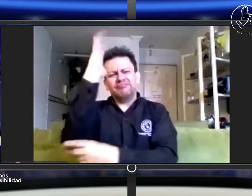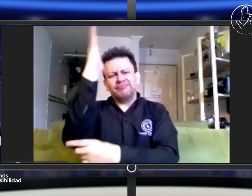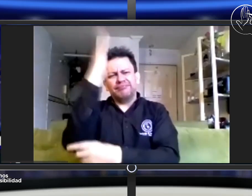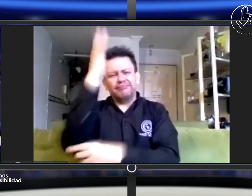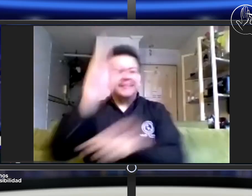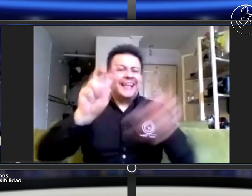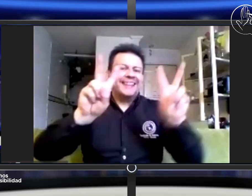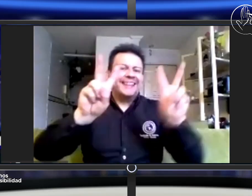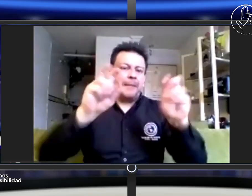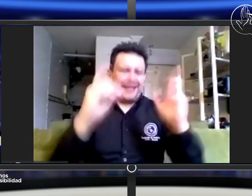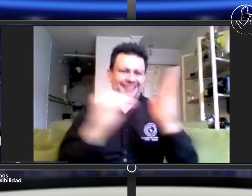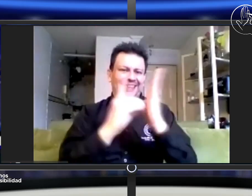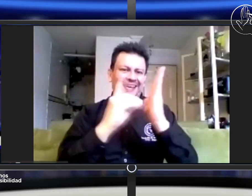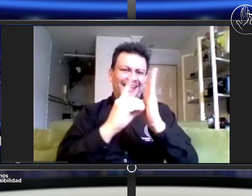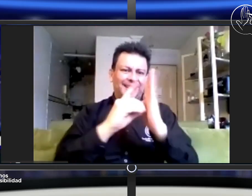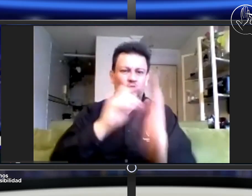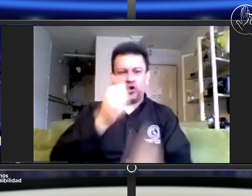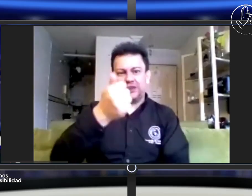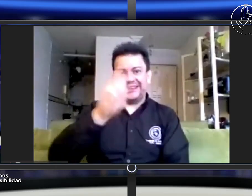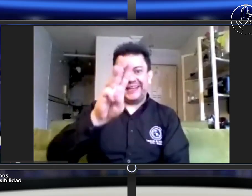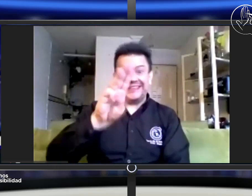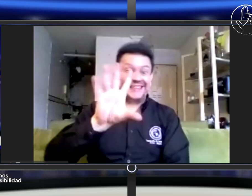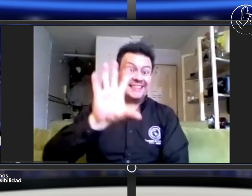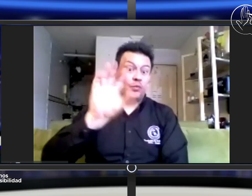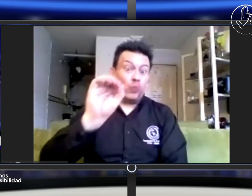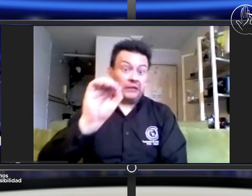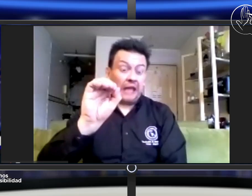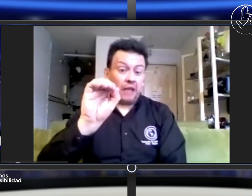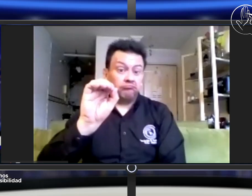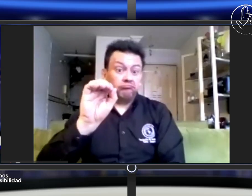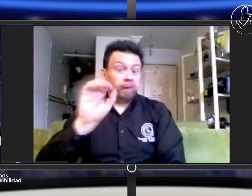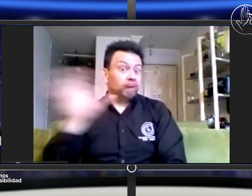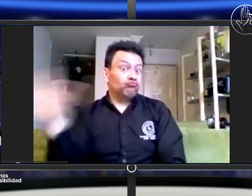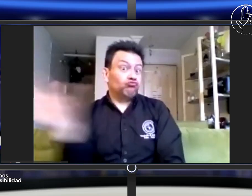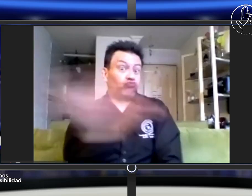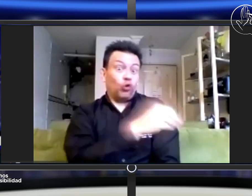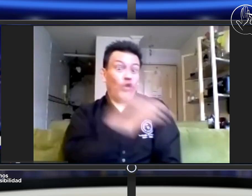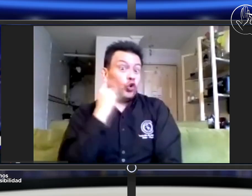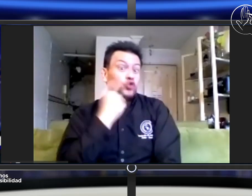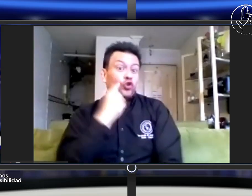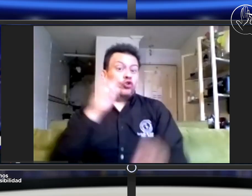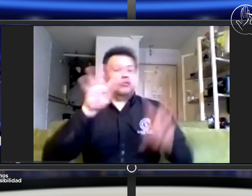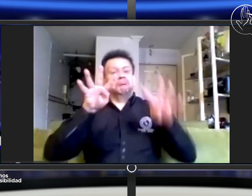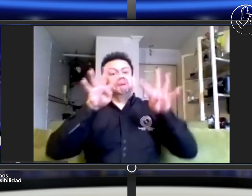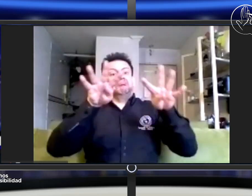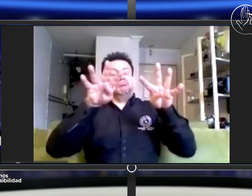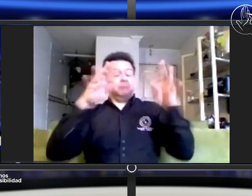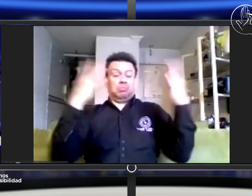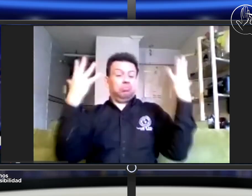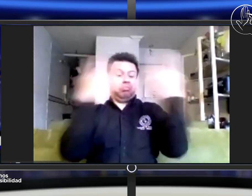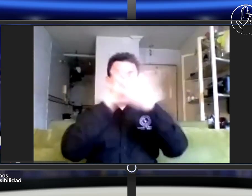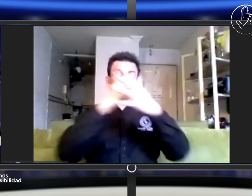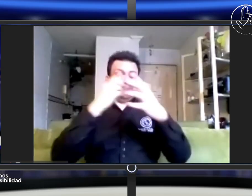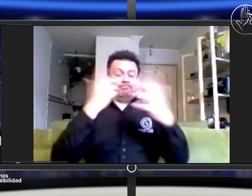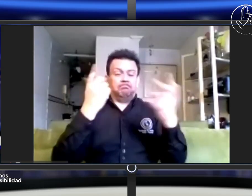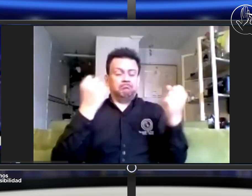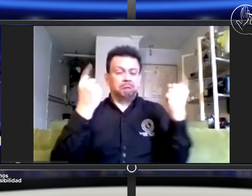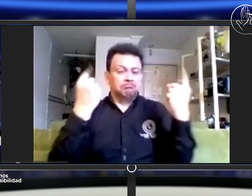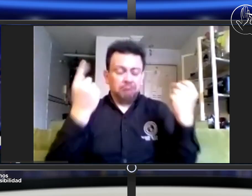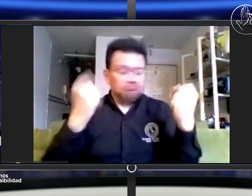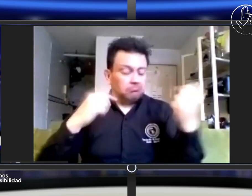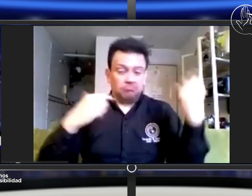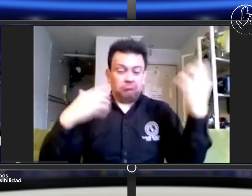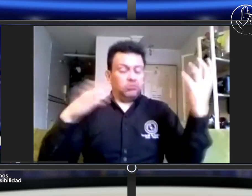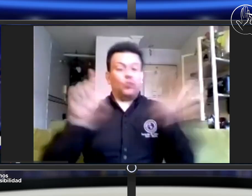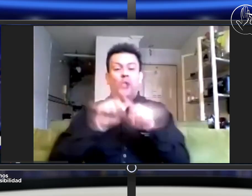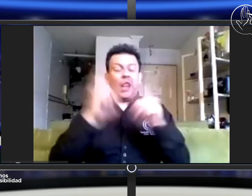invitación al Ministerio del Interior que dio una charla sobre este decreto, sobre el 1350. Y pues todas las personas sordas